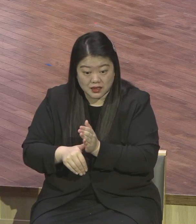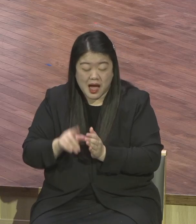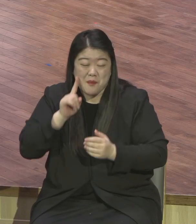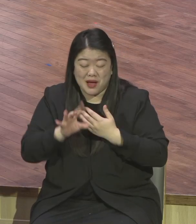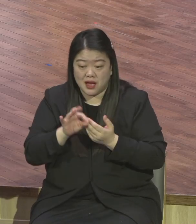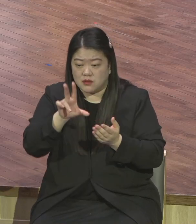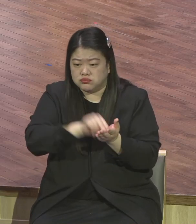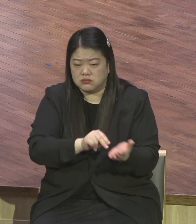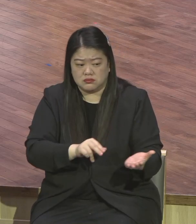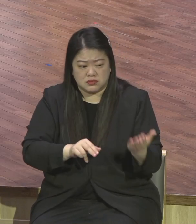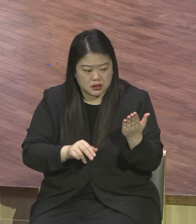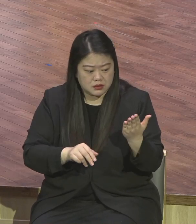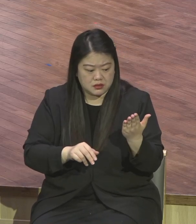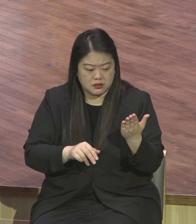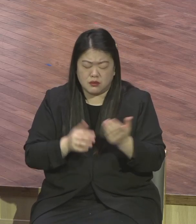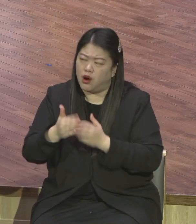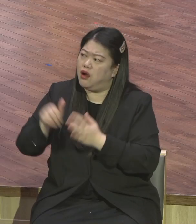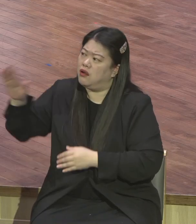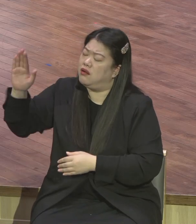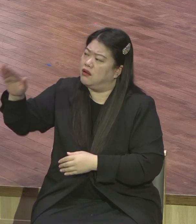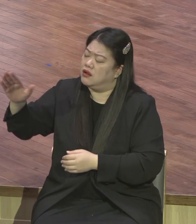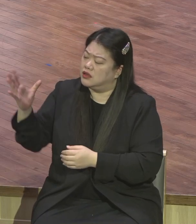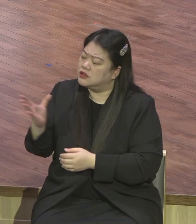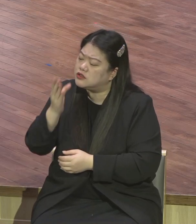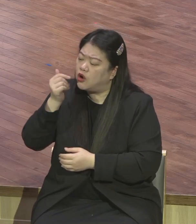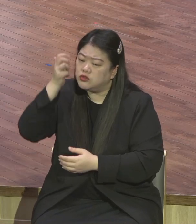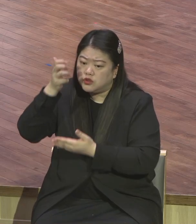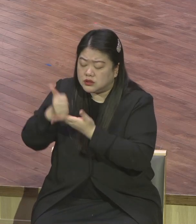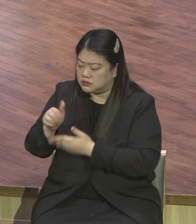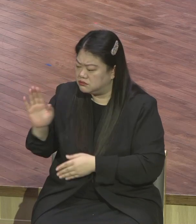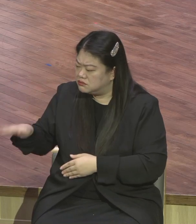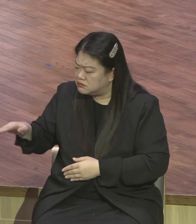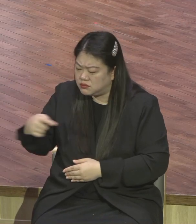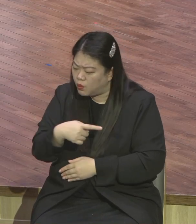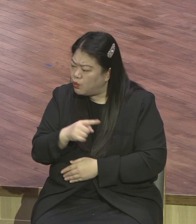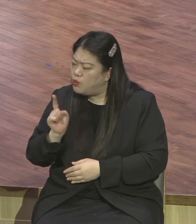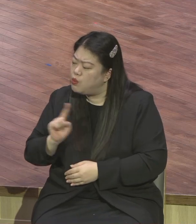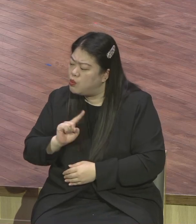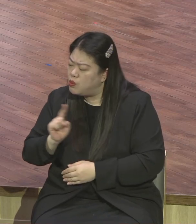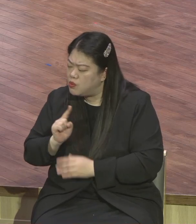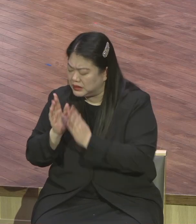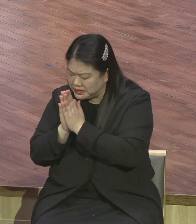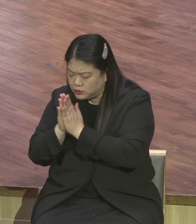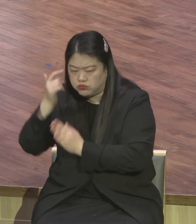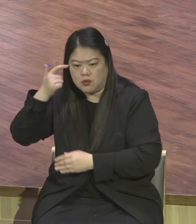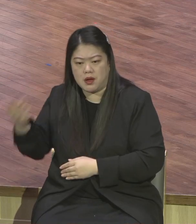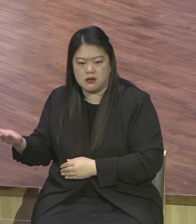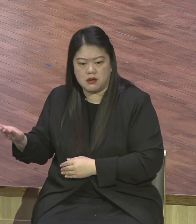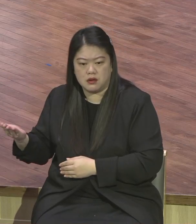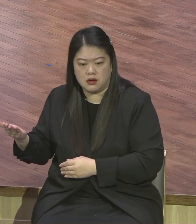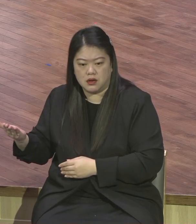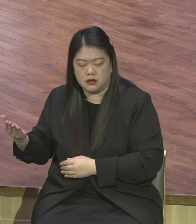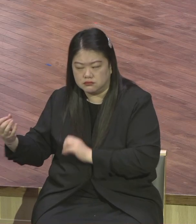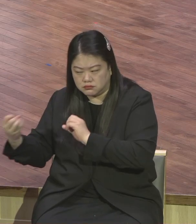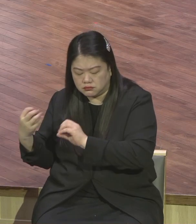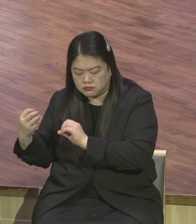방법으로 인도하실지 기대하는 거예요. 기대. 기대하는 거예요. 그래서 저는